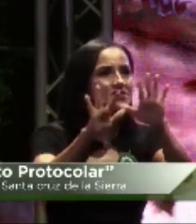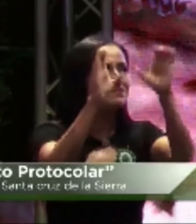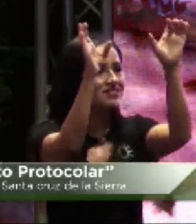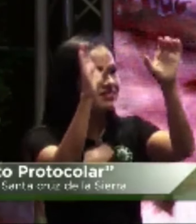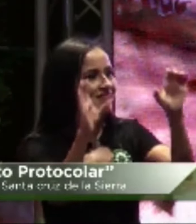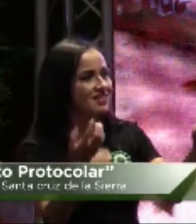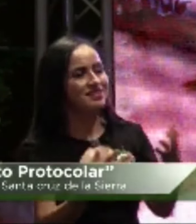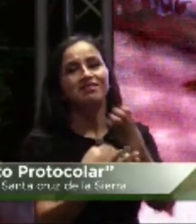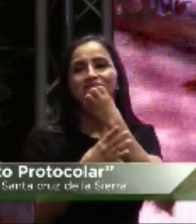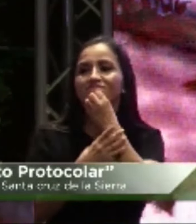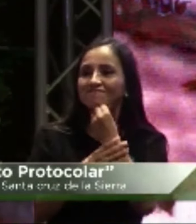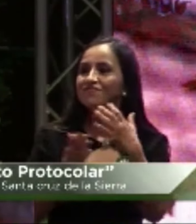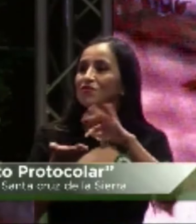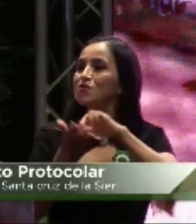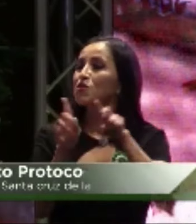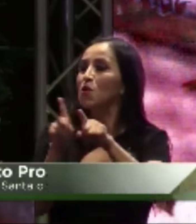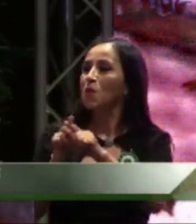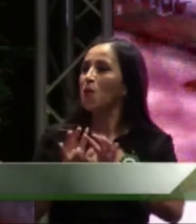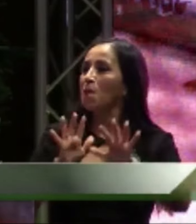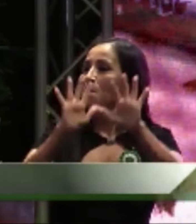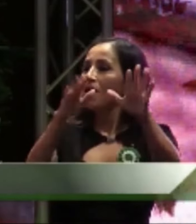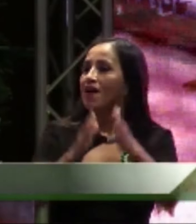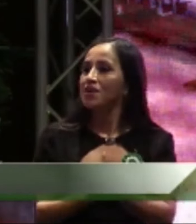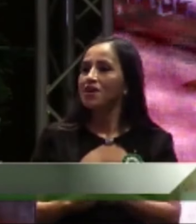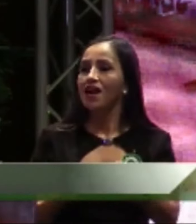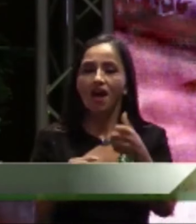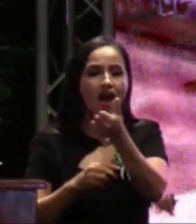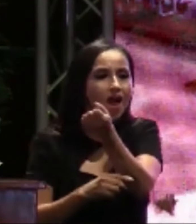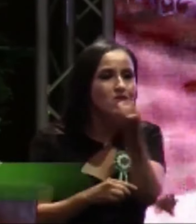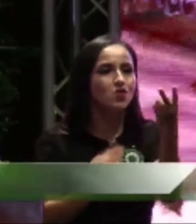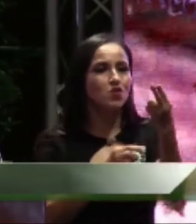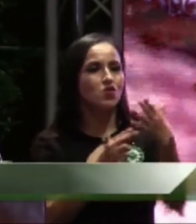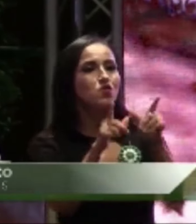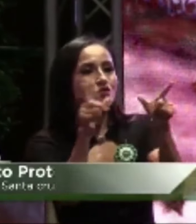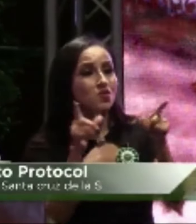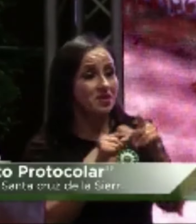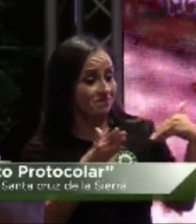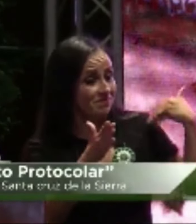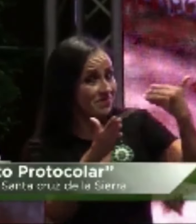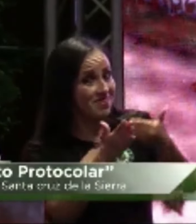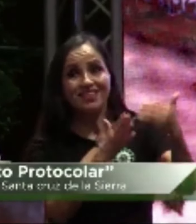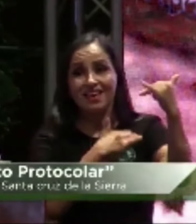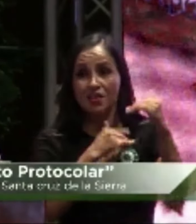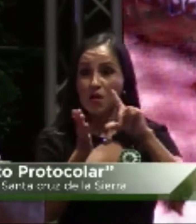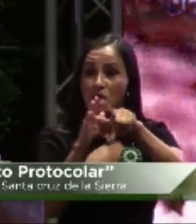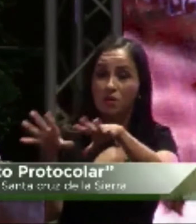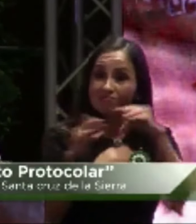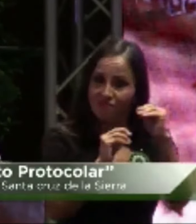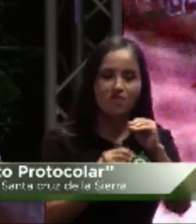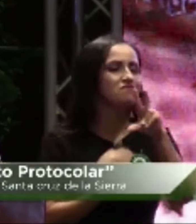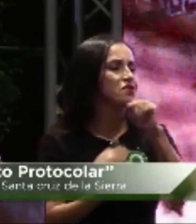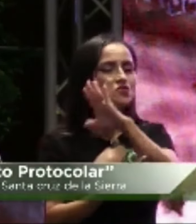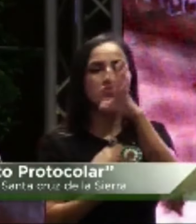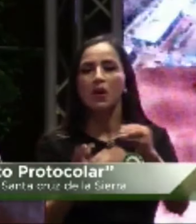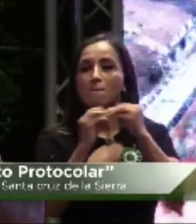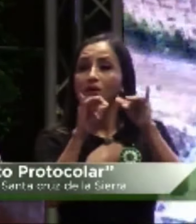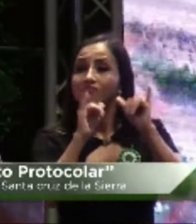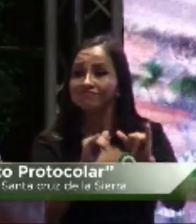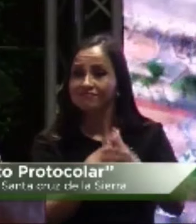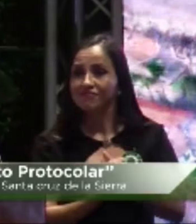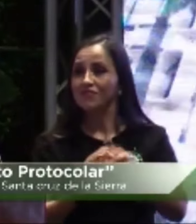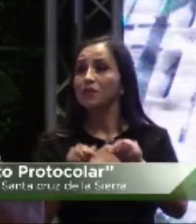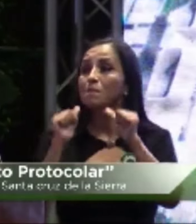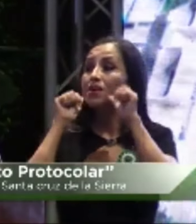acogedor logran esa magia de pocos lugares. Quien llega a Santa Cruz no se quiere ir nunca más. Esta